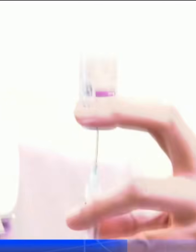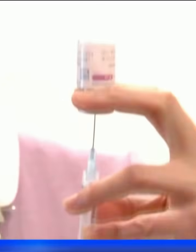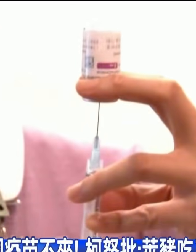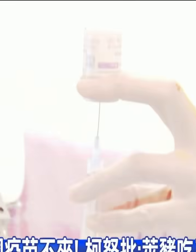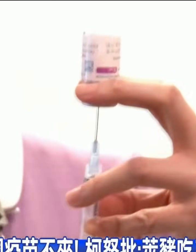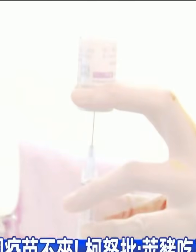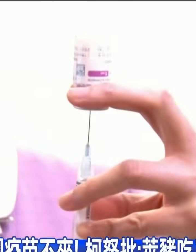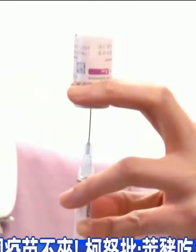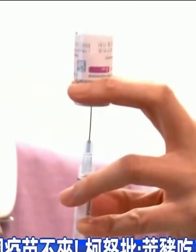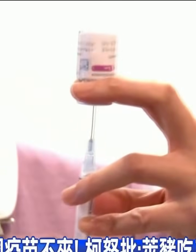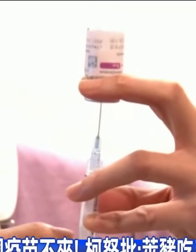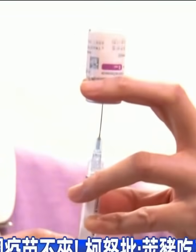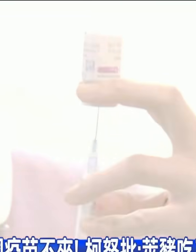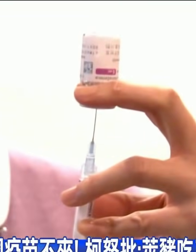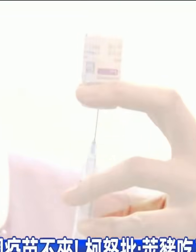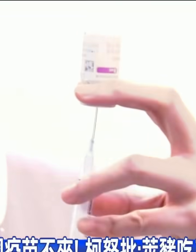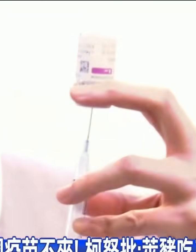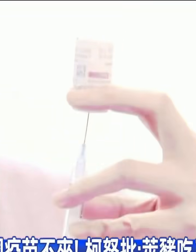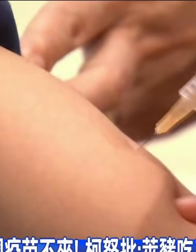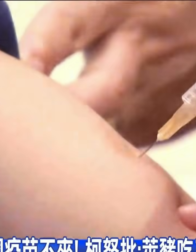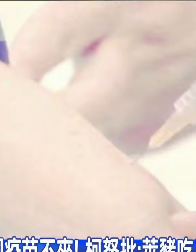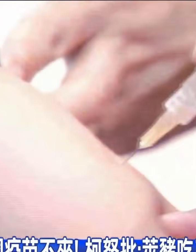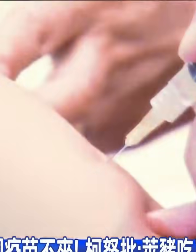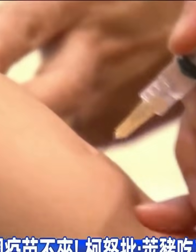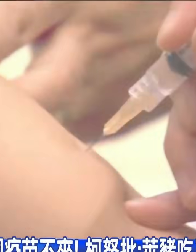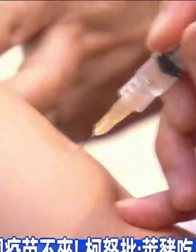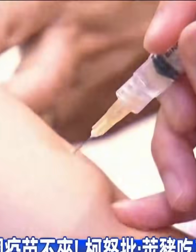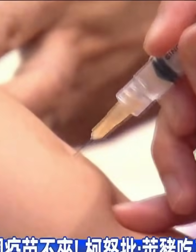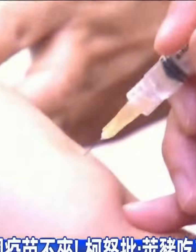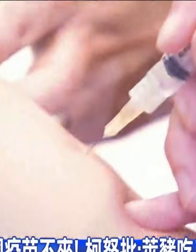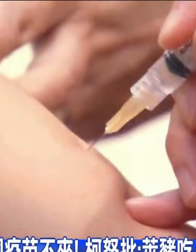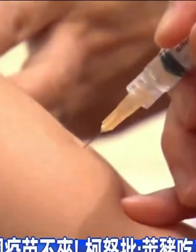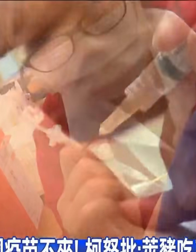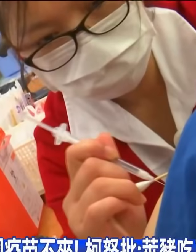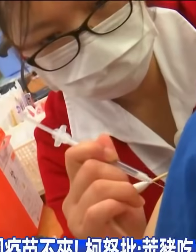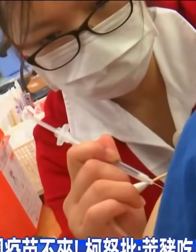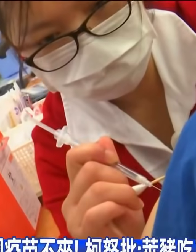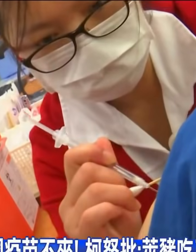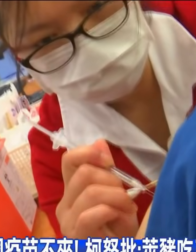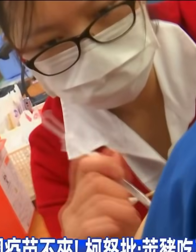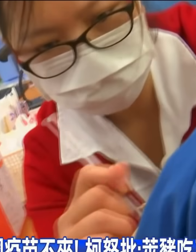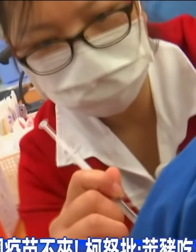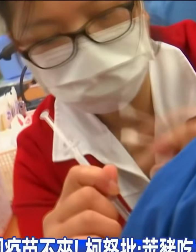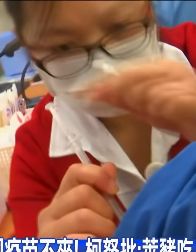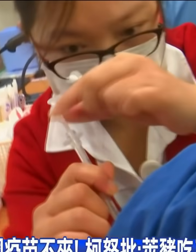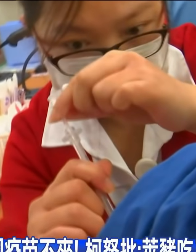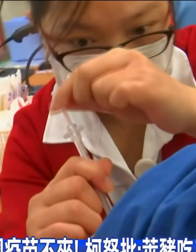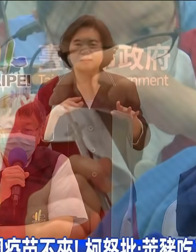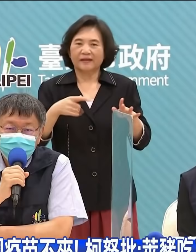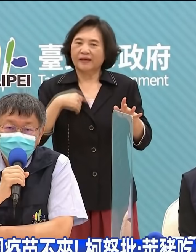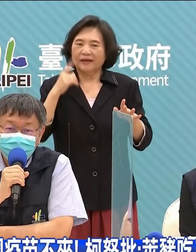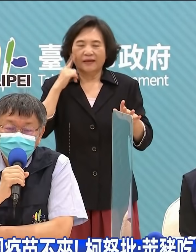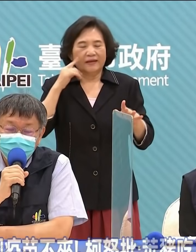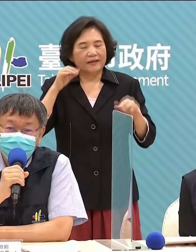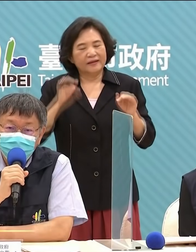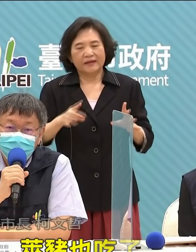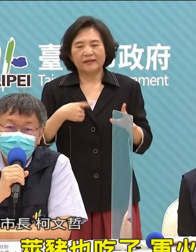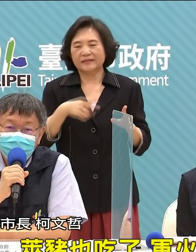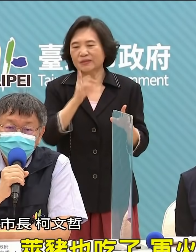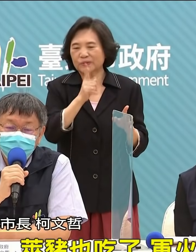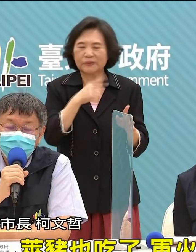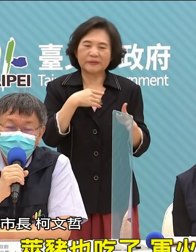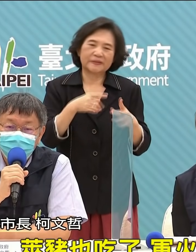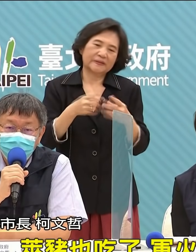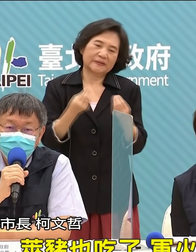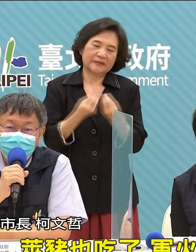政府等美国给疫苗，但 AIT 却放冷箭，说台湾确诊人数低，柯文哲要蔡政府快行信。 台猪也吃